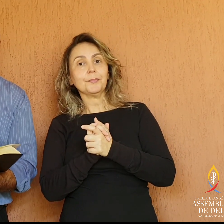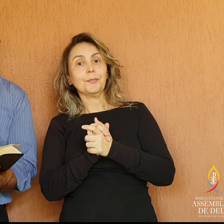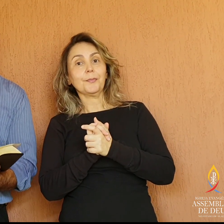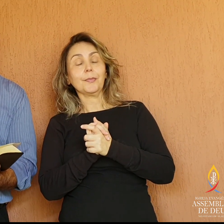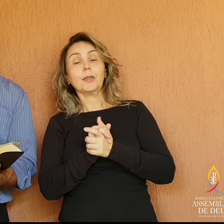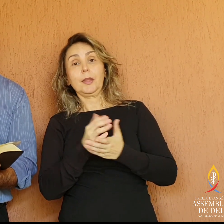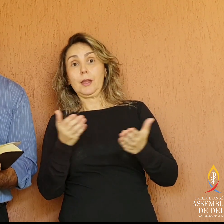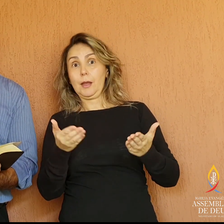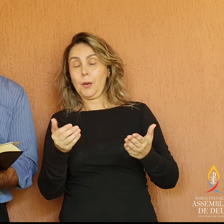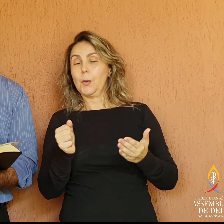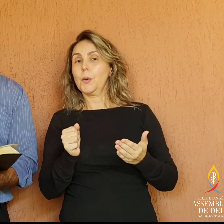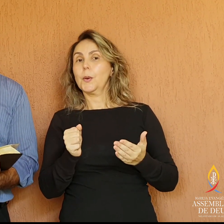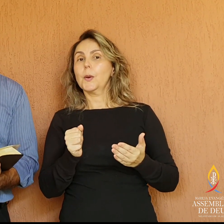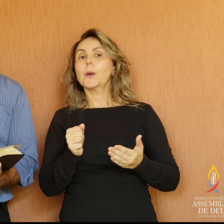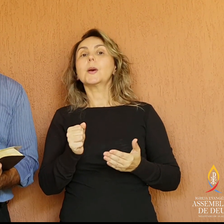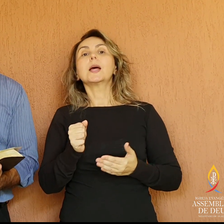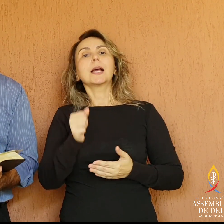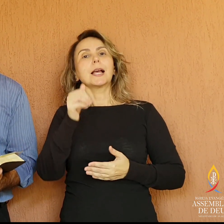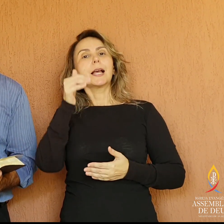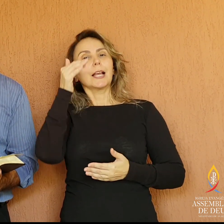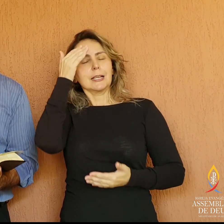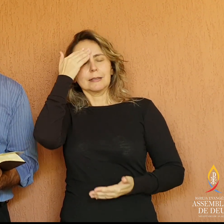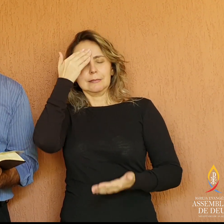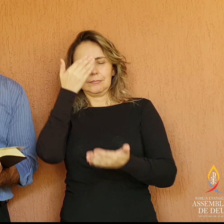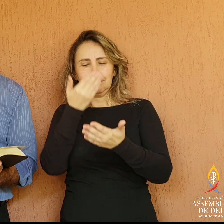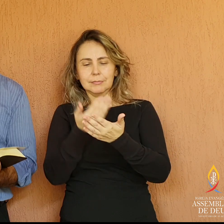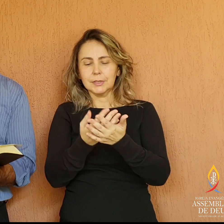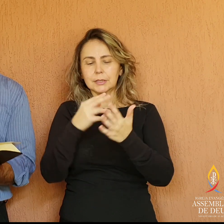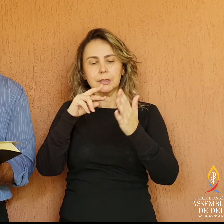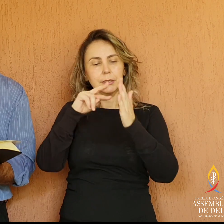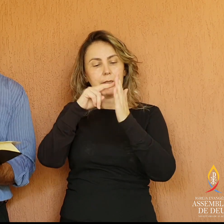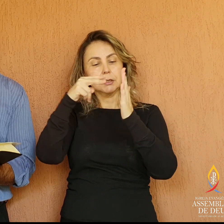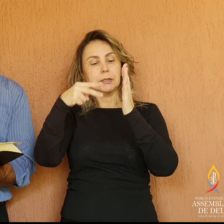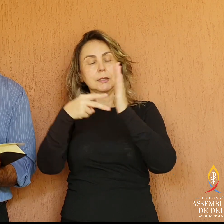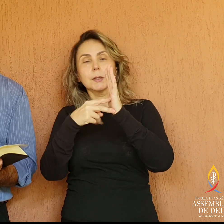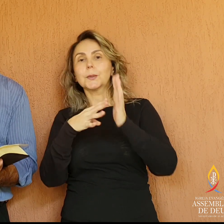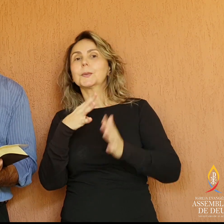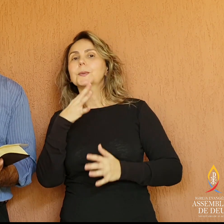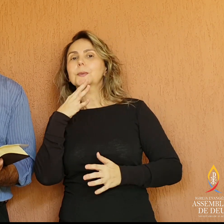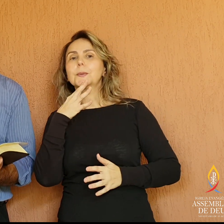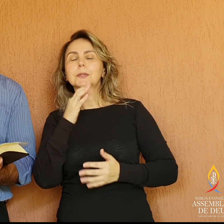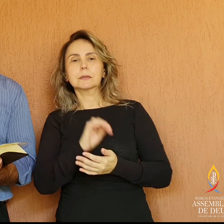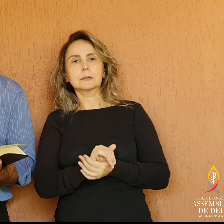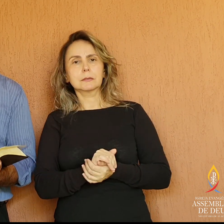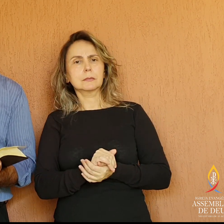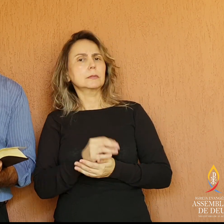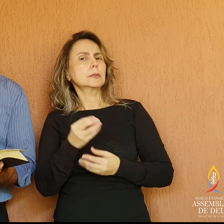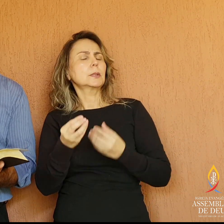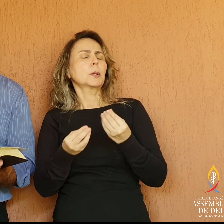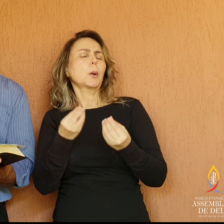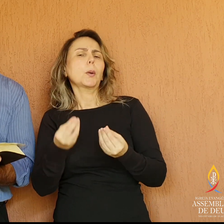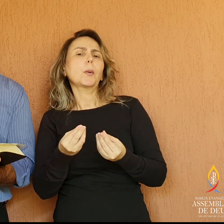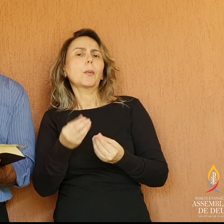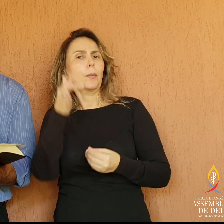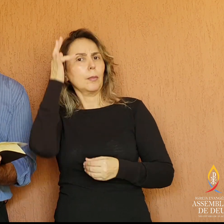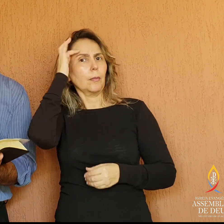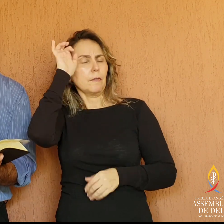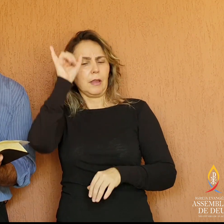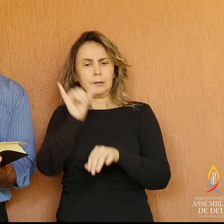é crer, é conhecer. Como é que nós vamos trabalhar a nossa fé?